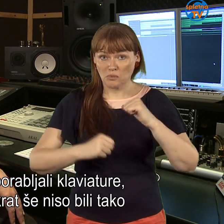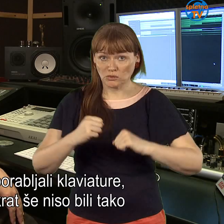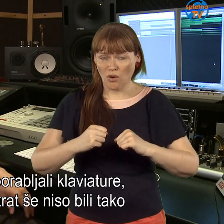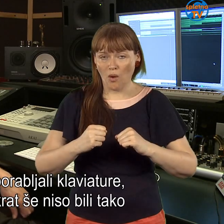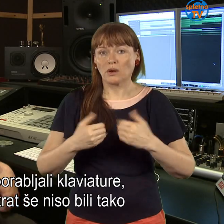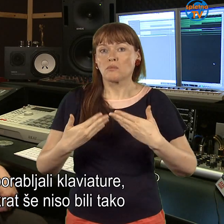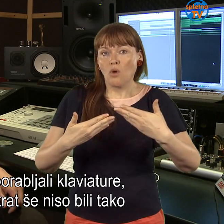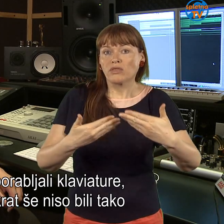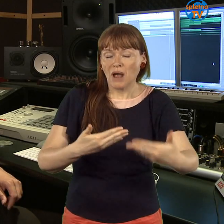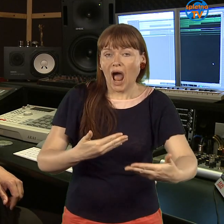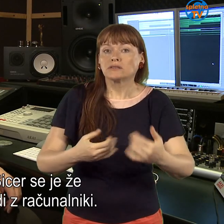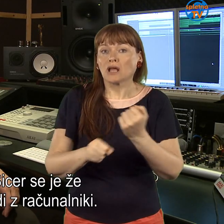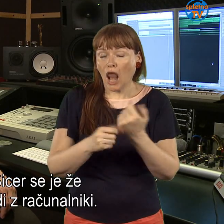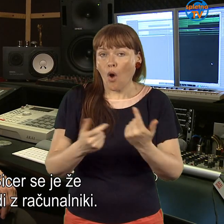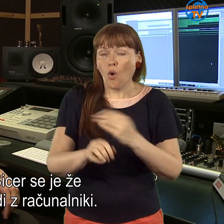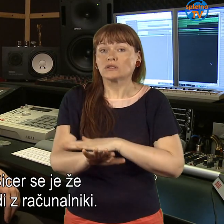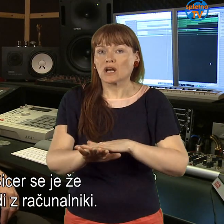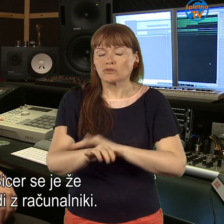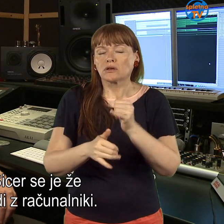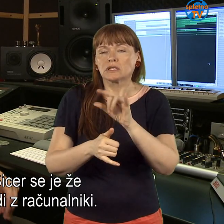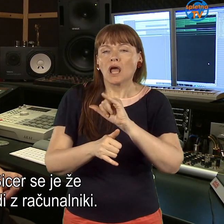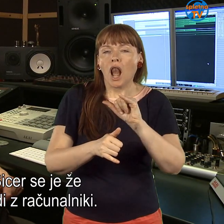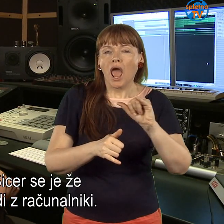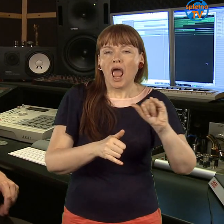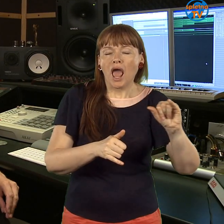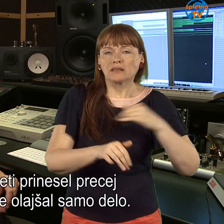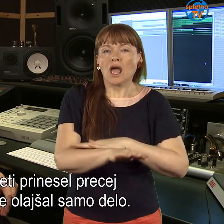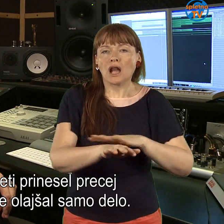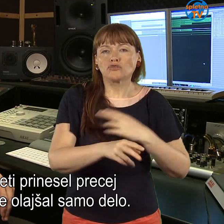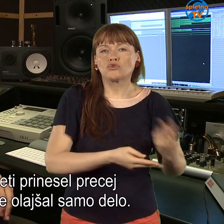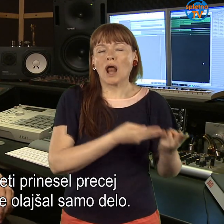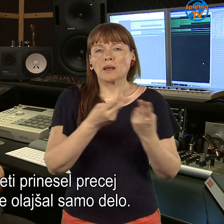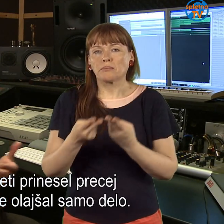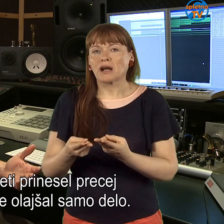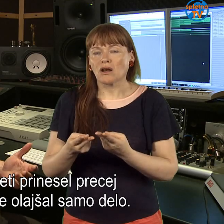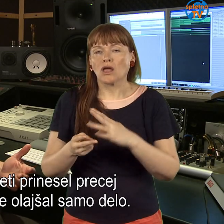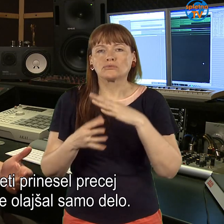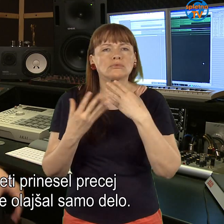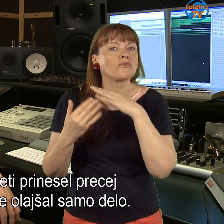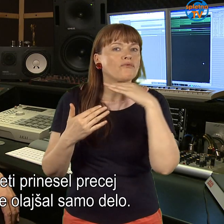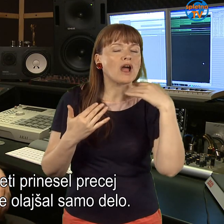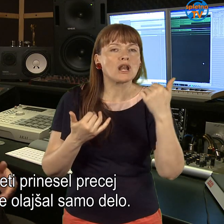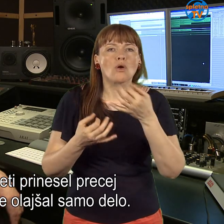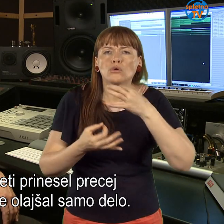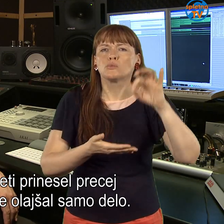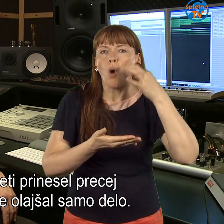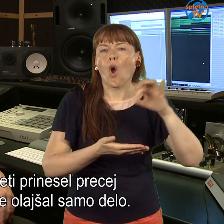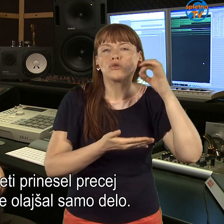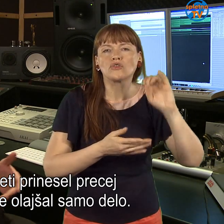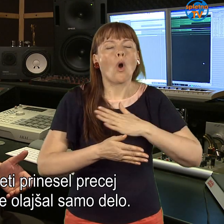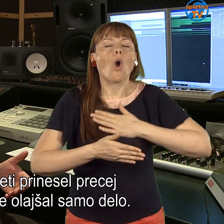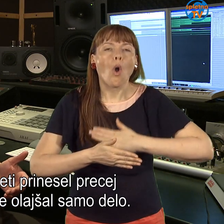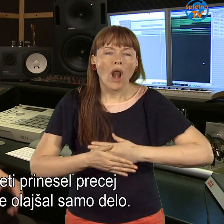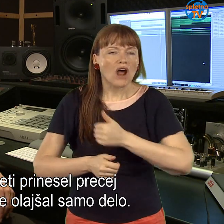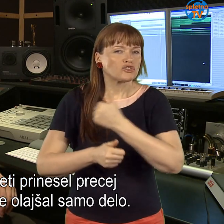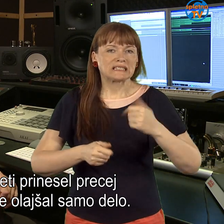računalniki. Z leti je računalnik v bistvu prinesel precej enih izboljšav oziroma